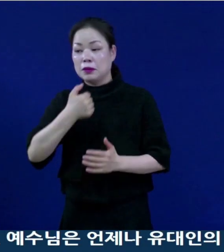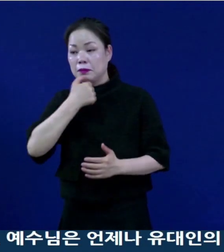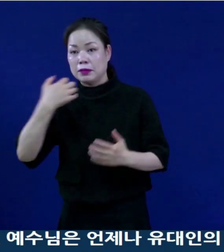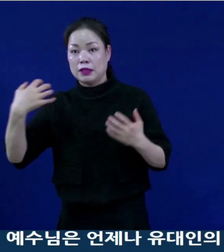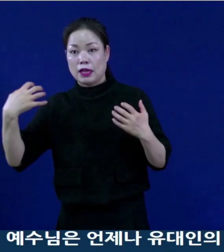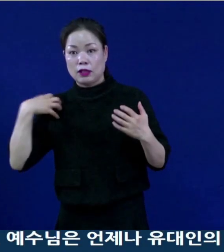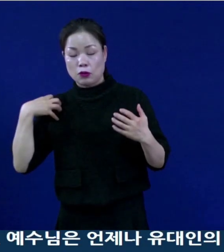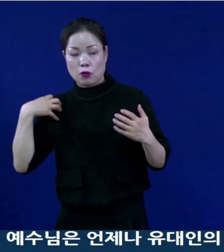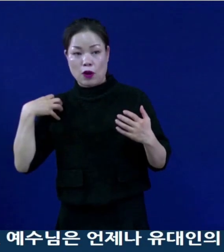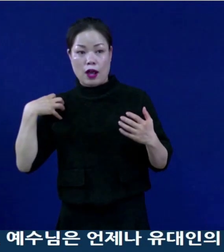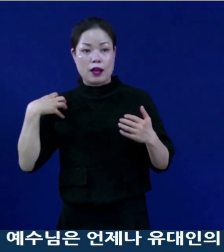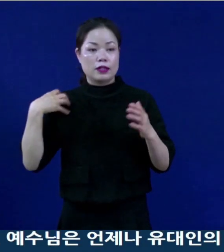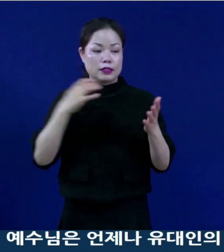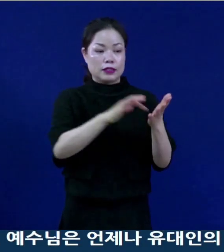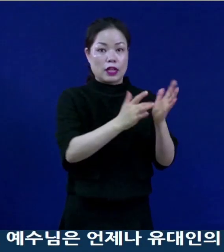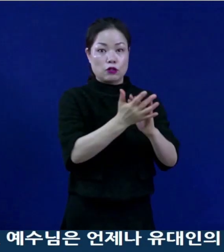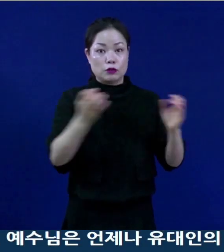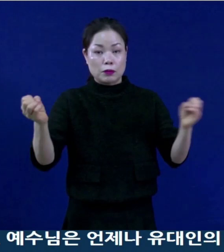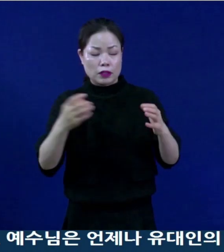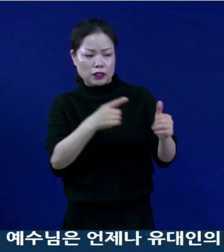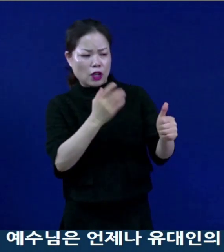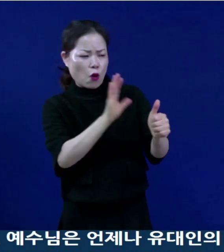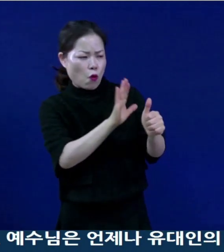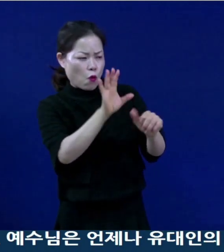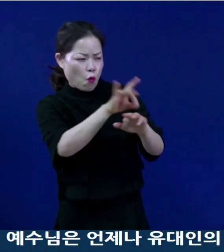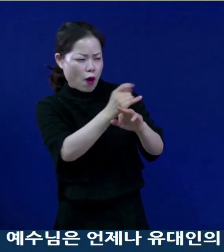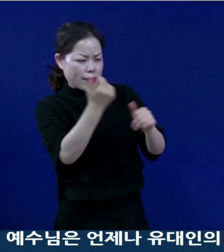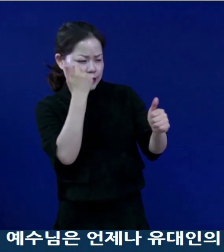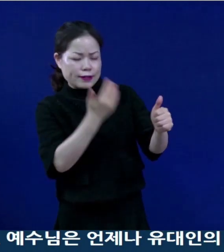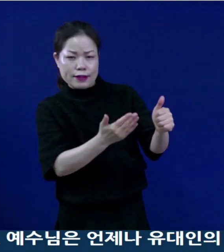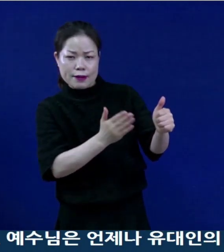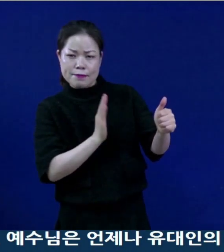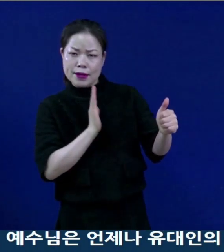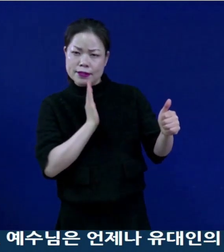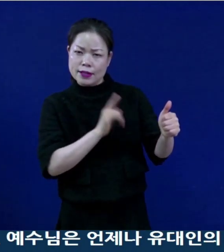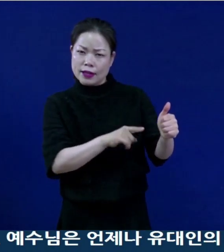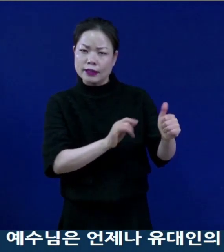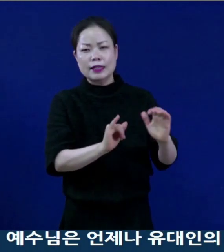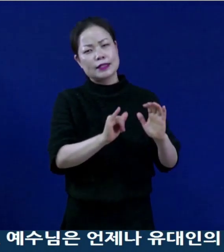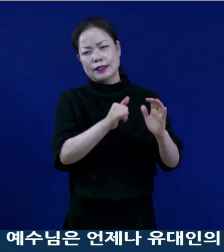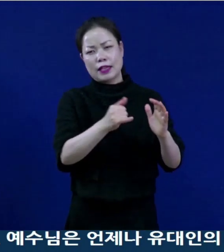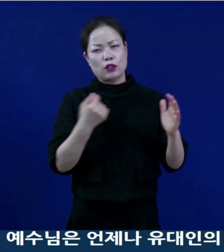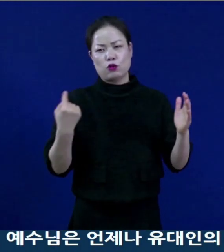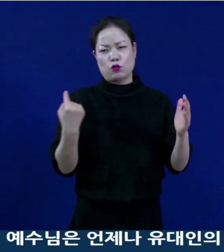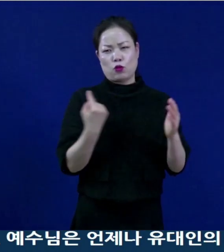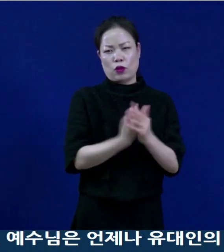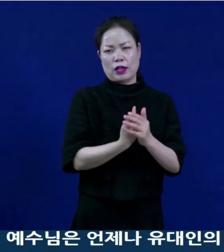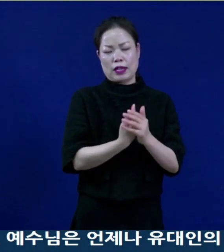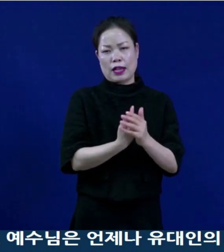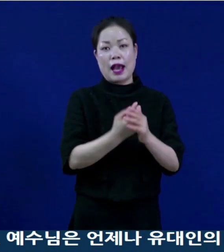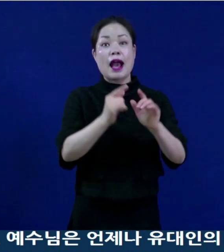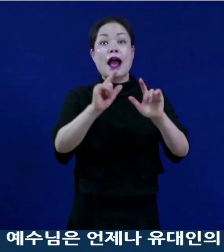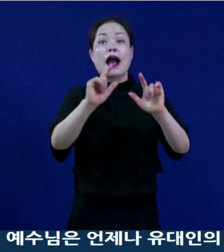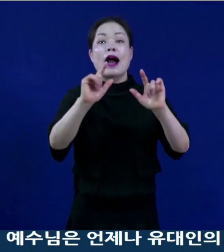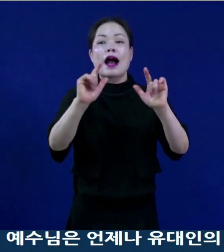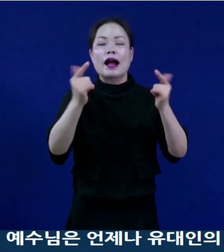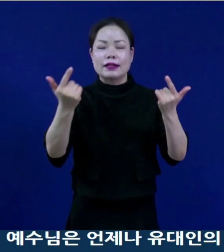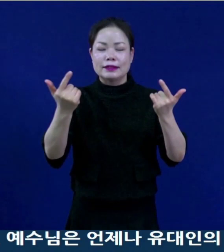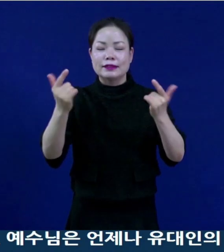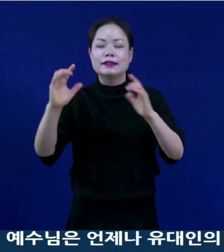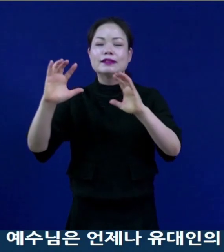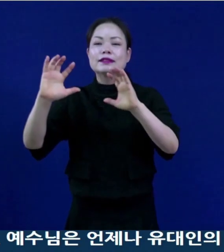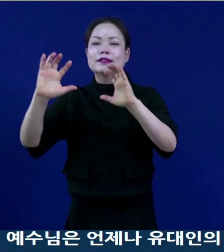살펴보면 핵심은 네가 왕이냐? 그렇다. 그런데 나는 이 세상에 속하지 않은